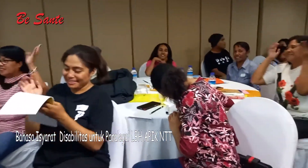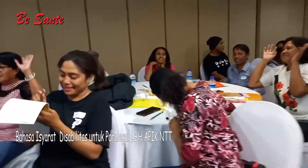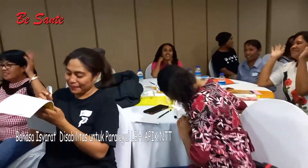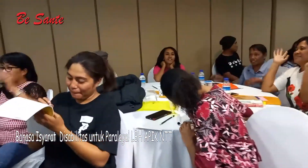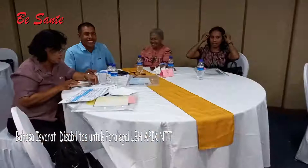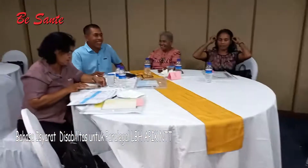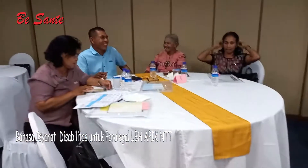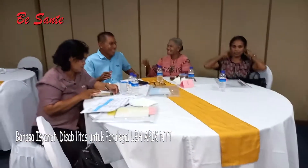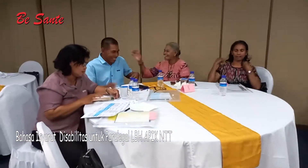Ya.